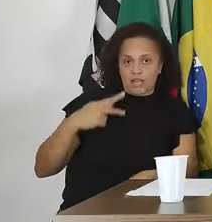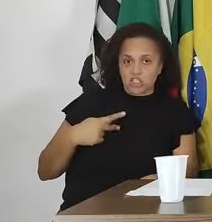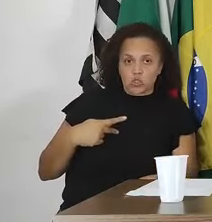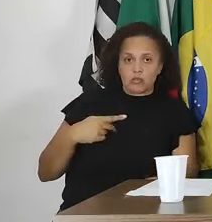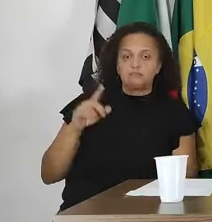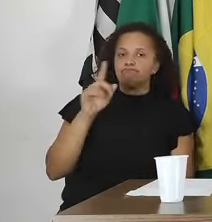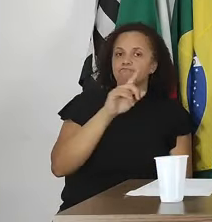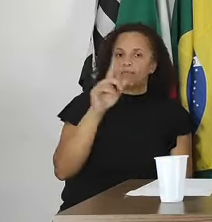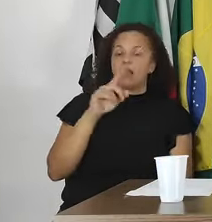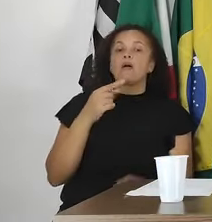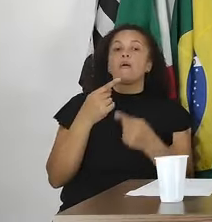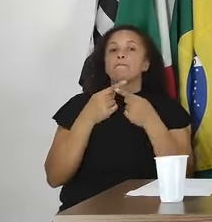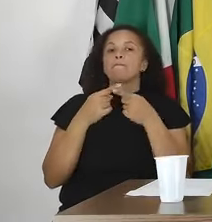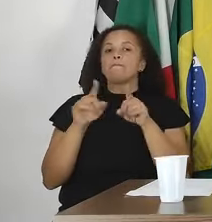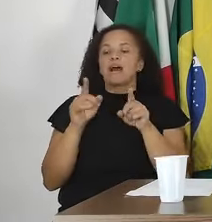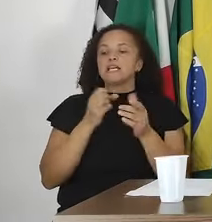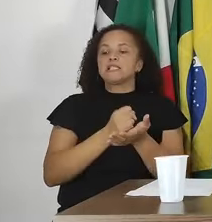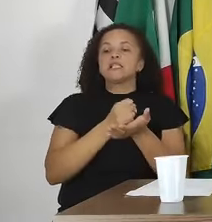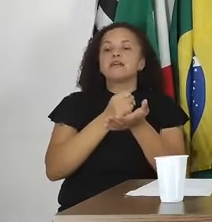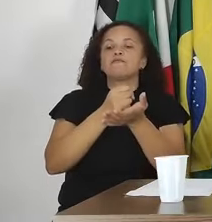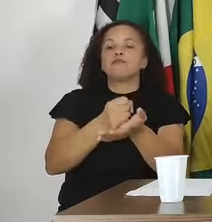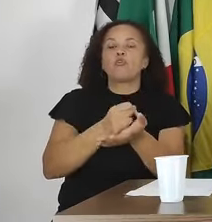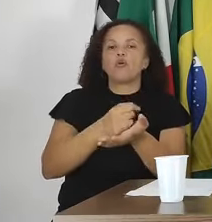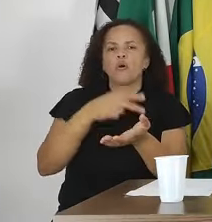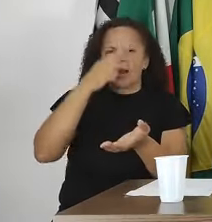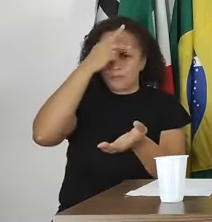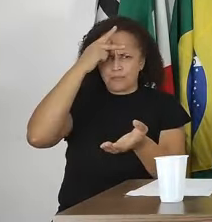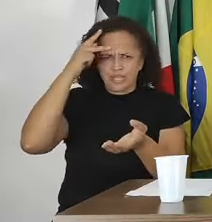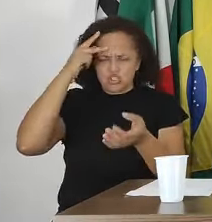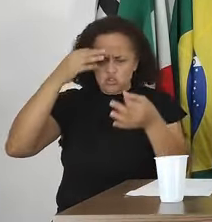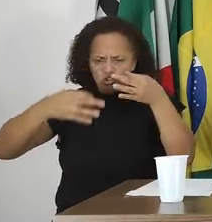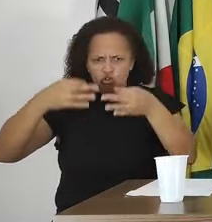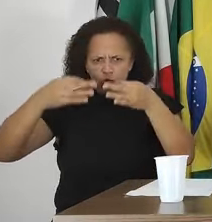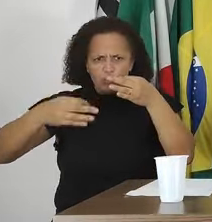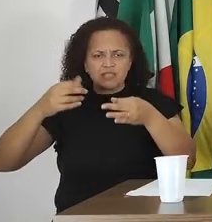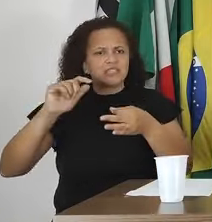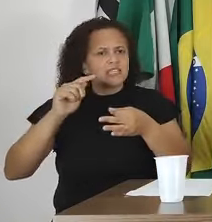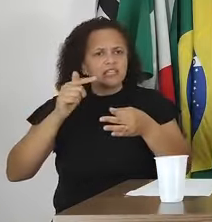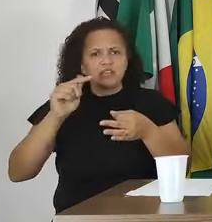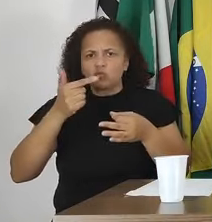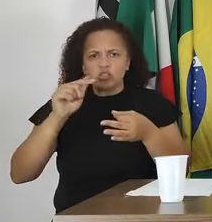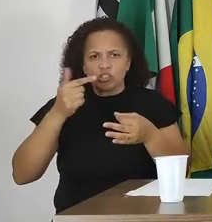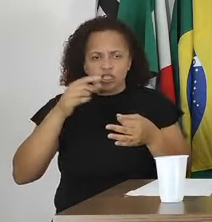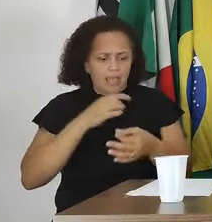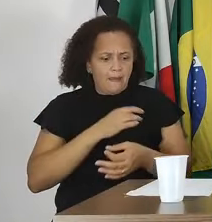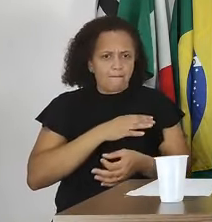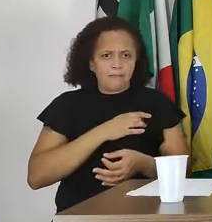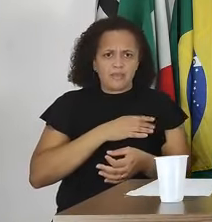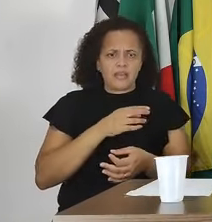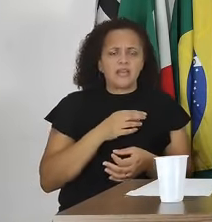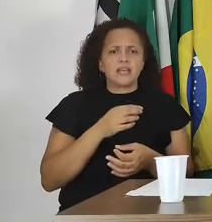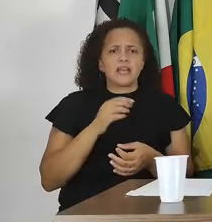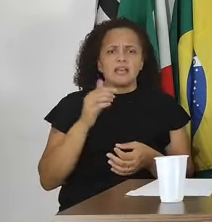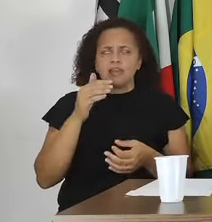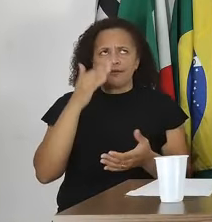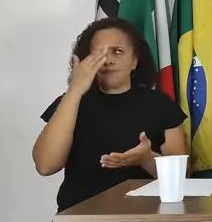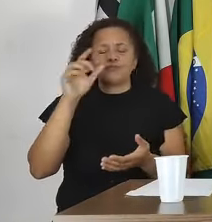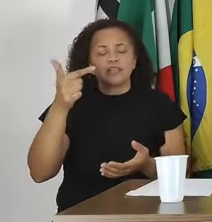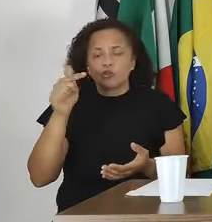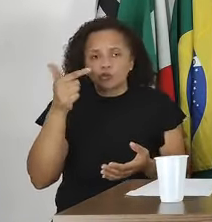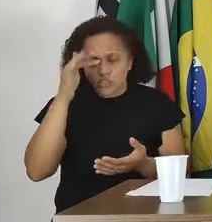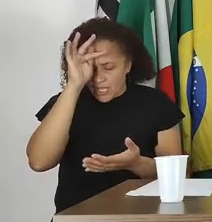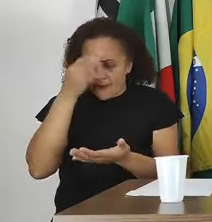o quê? Levou lá para os ímpios. Aí Paulo ficou sabendo e ele falou, não é o que está acontecendo na